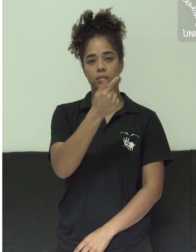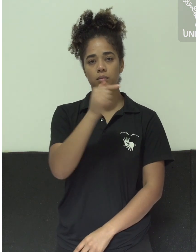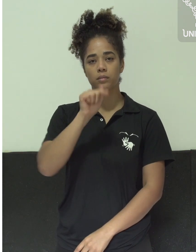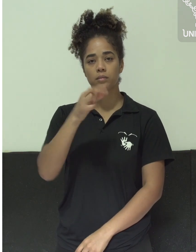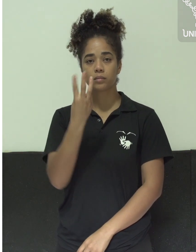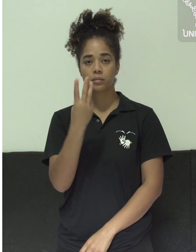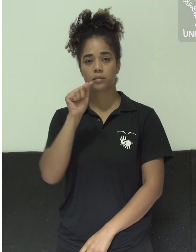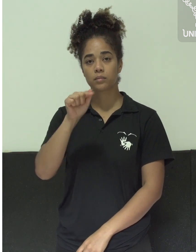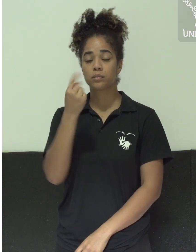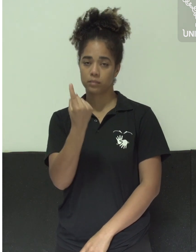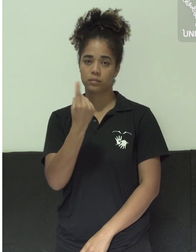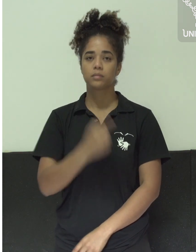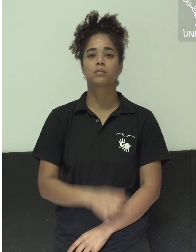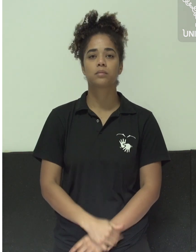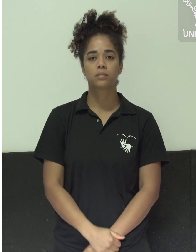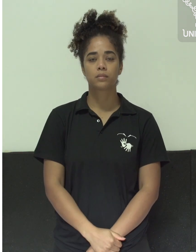7.3.1.